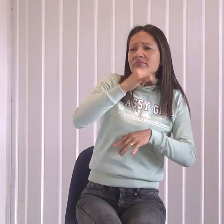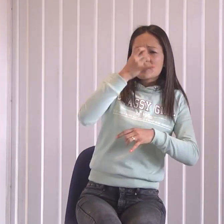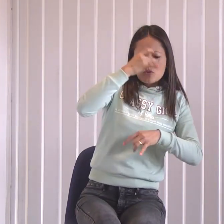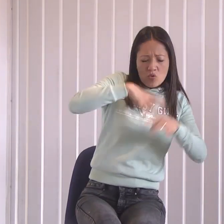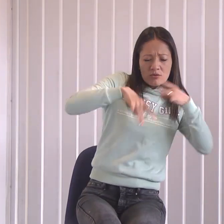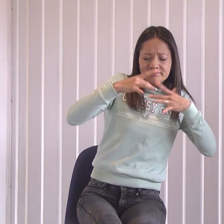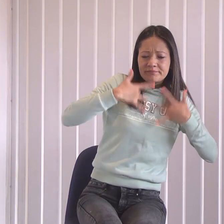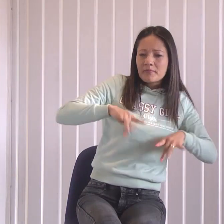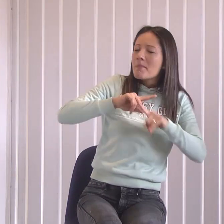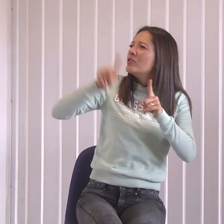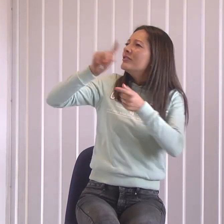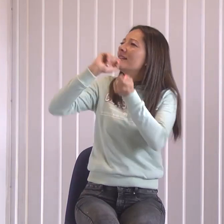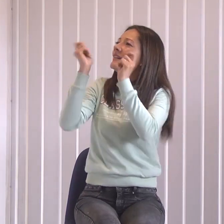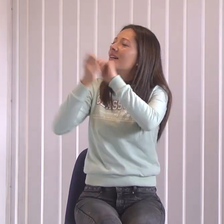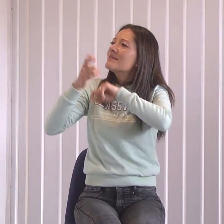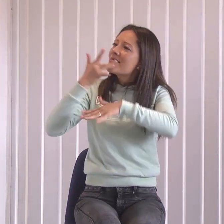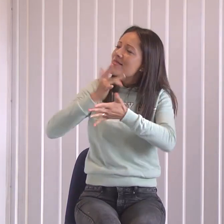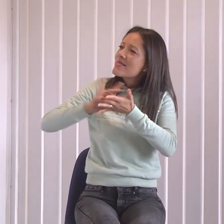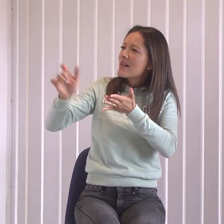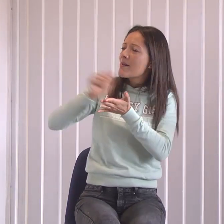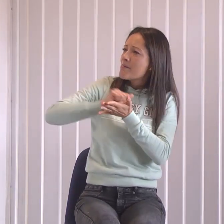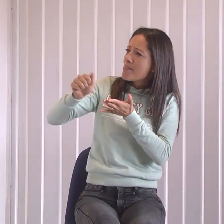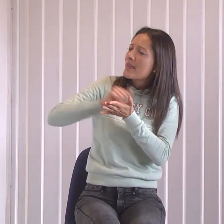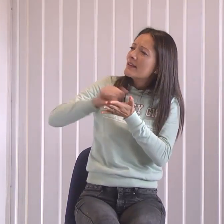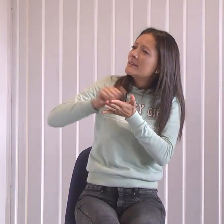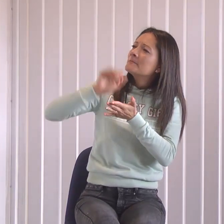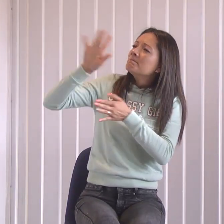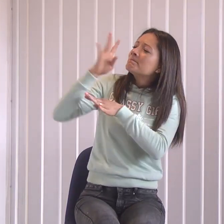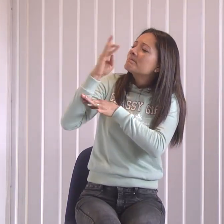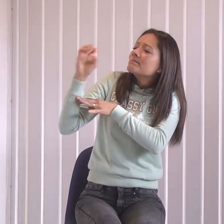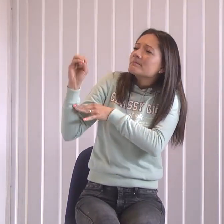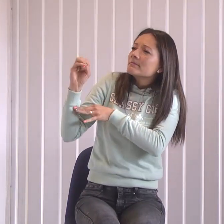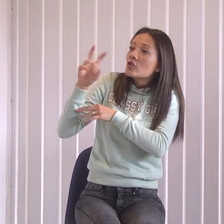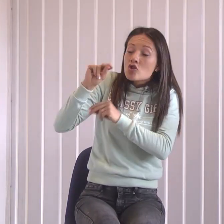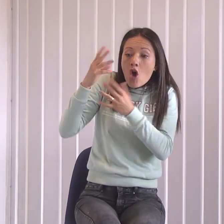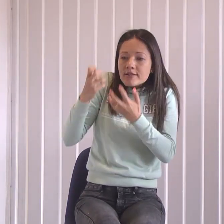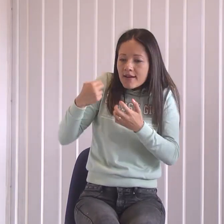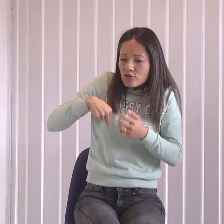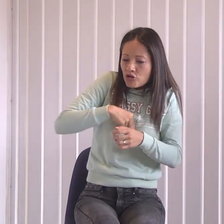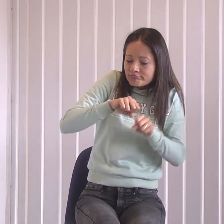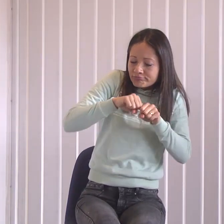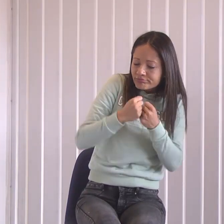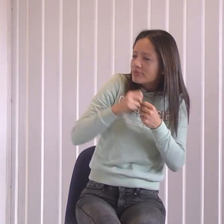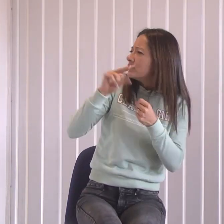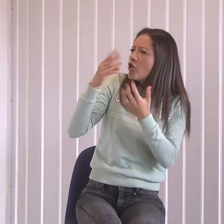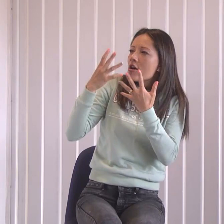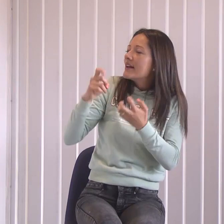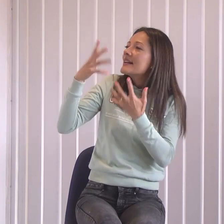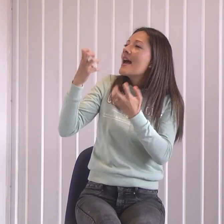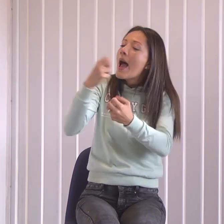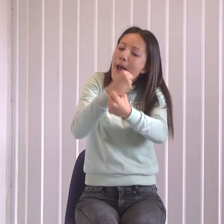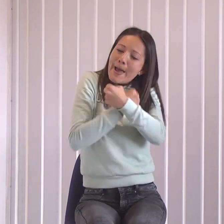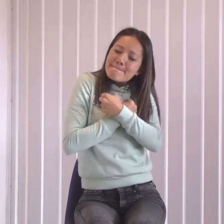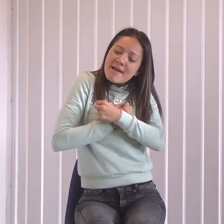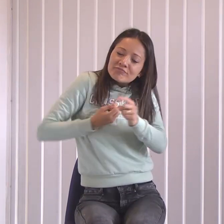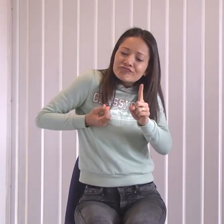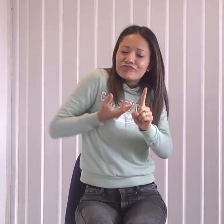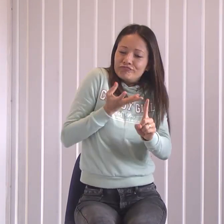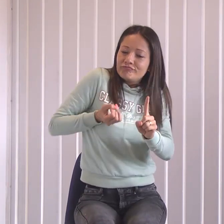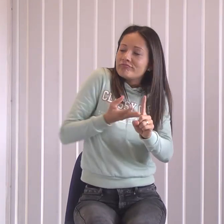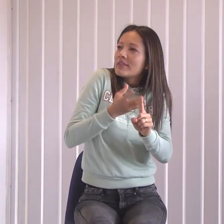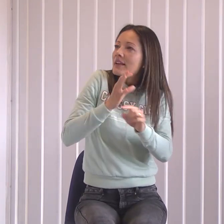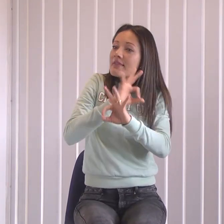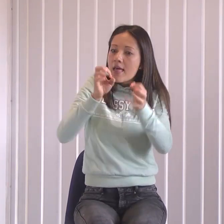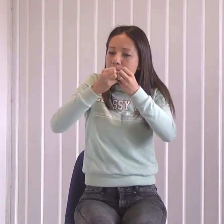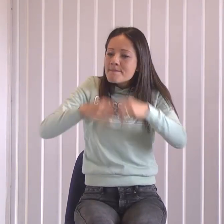nos limpia y nos lava, Señor. Y tú eres aquel esposo que no quiere acabar con su esposa, sino que quiere amarla para que no se pierda